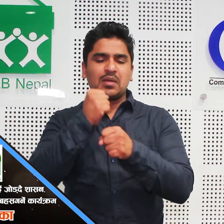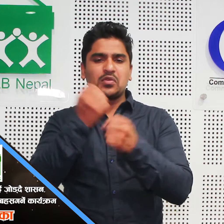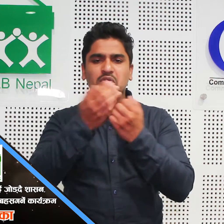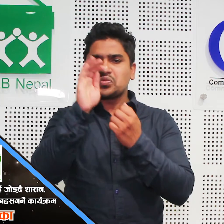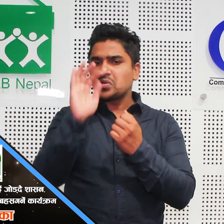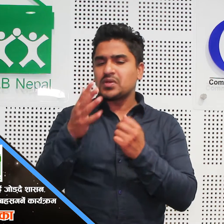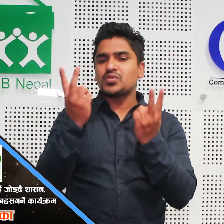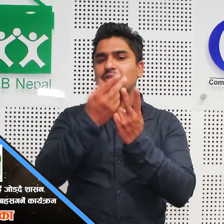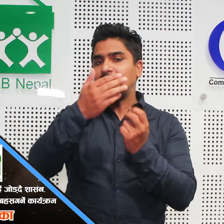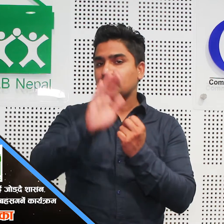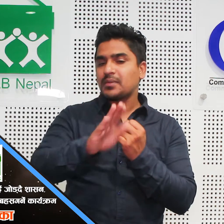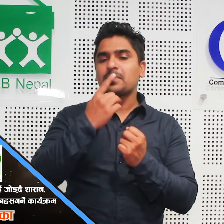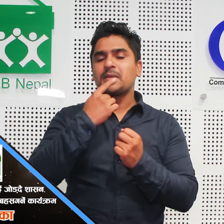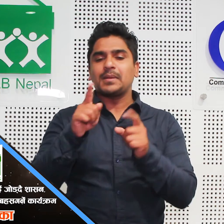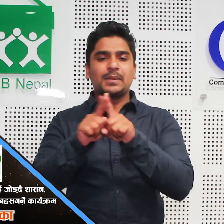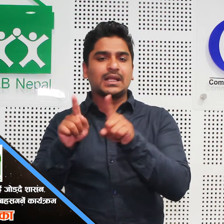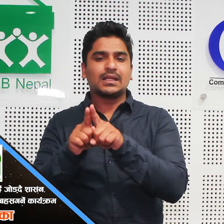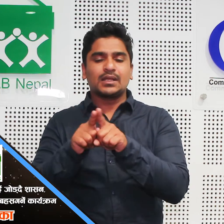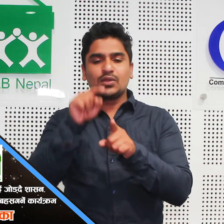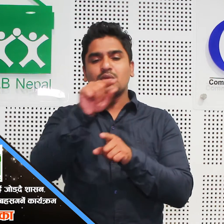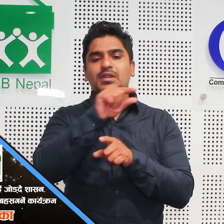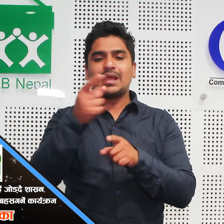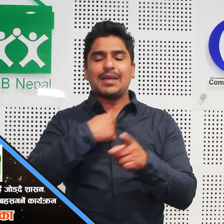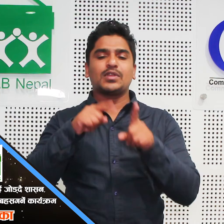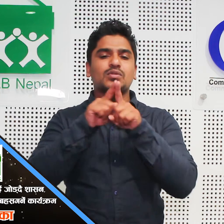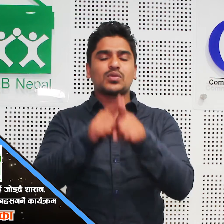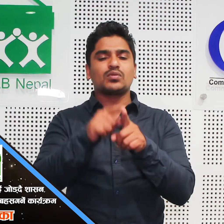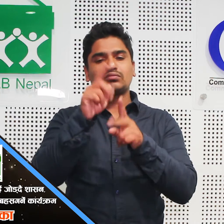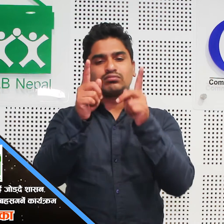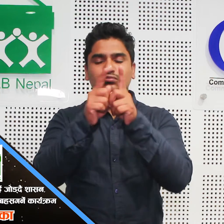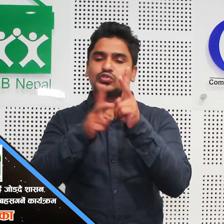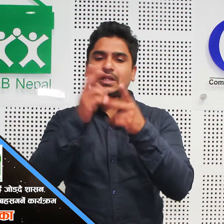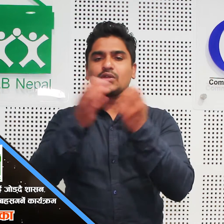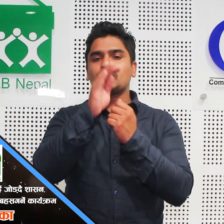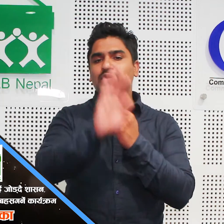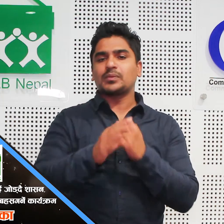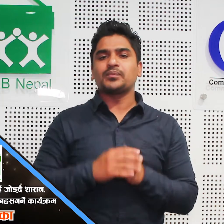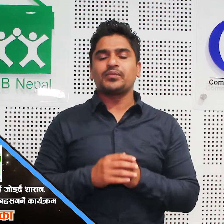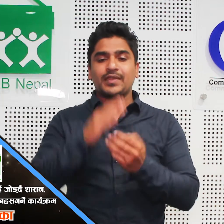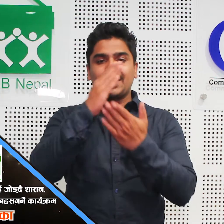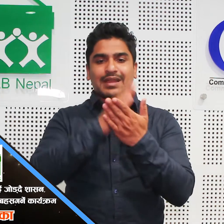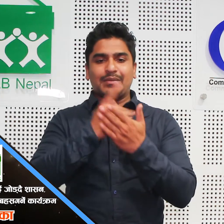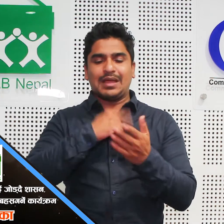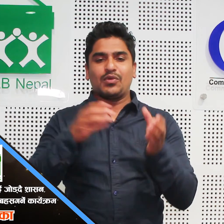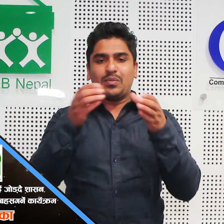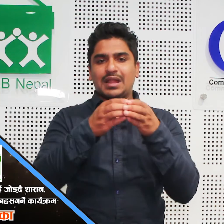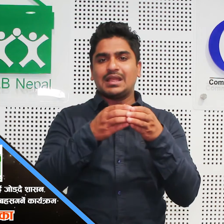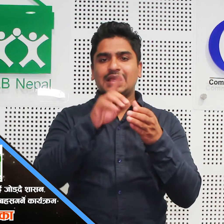सकिन जस्तो लागेको छ भने पनि यो विषयमा हामीसँग कुराकानी गर्न सक्नुहुनेछ। कार्यक्रम हाम्रो पालिकाको